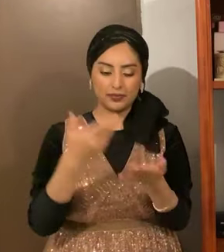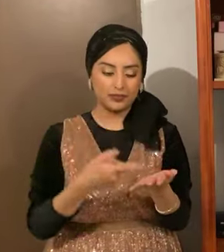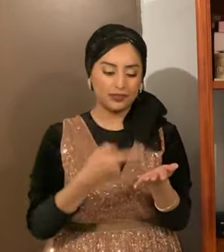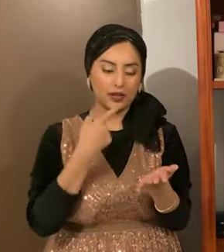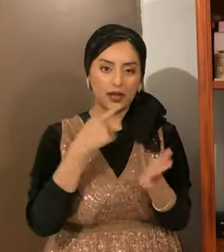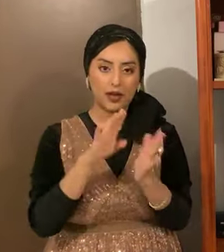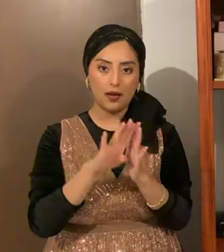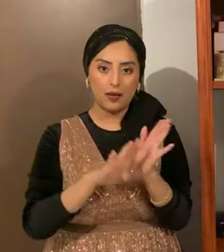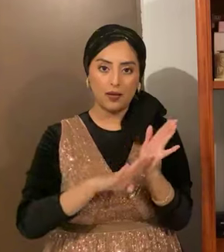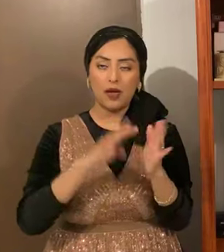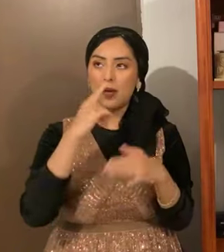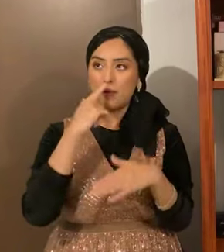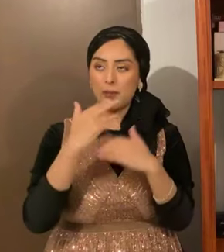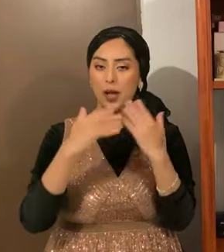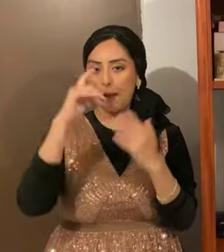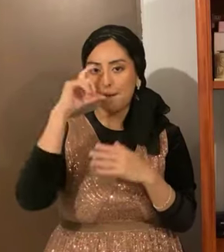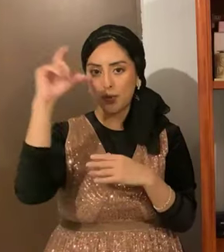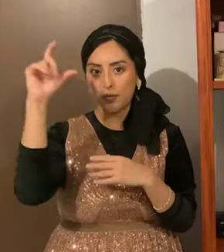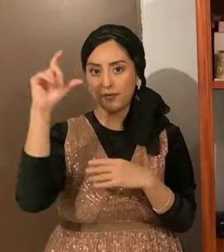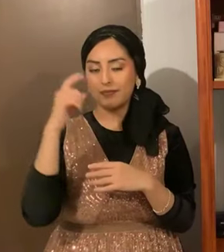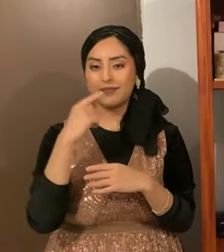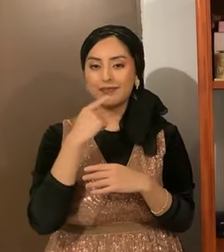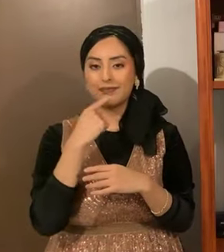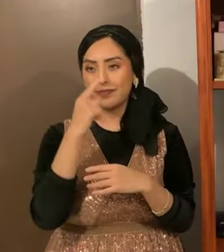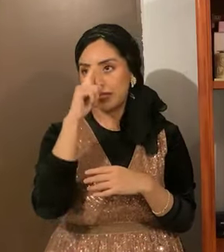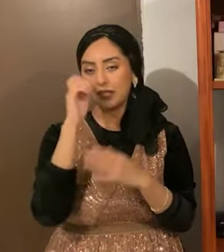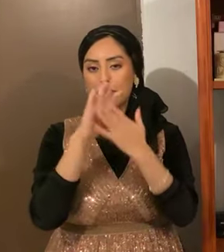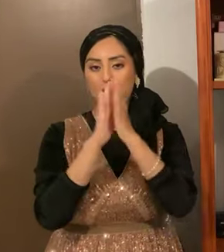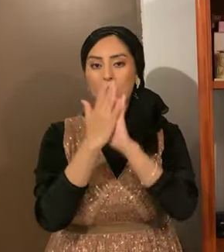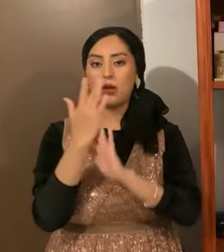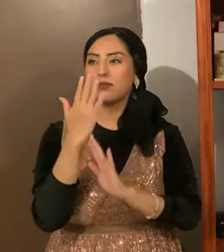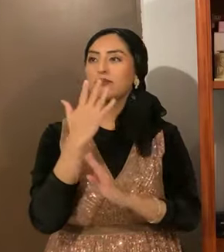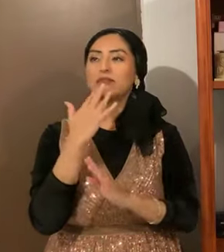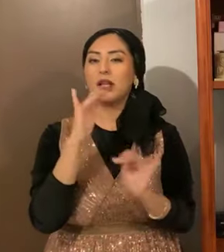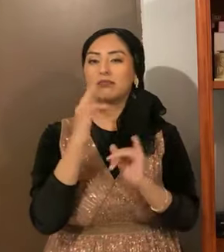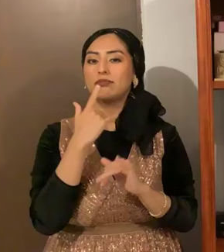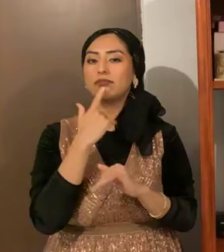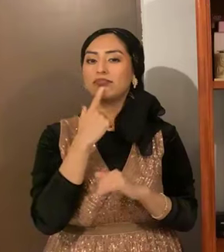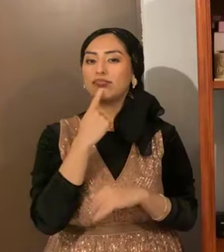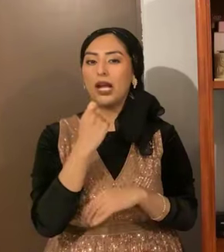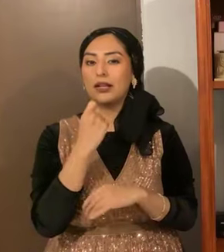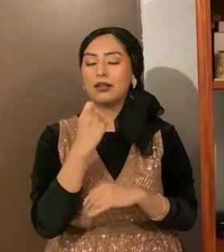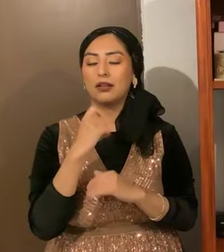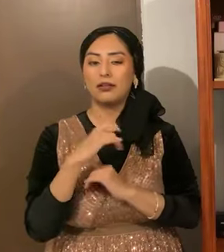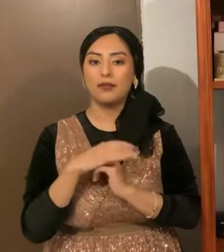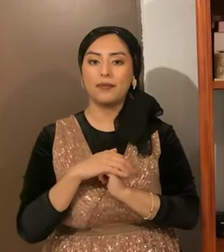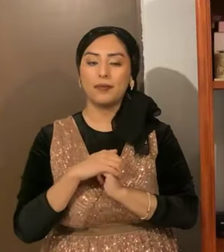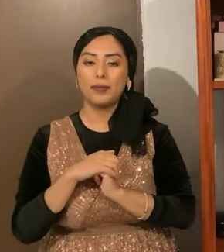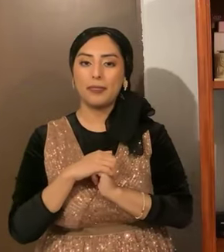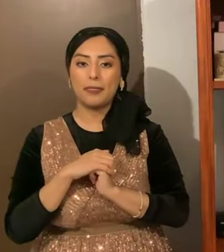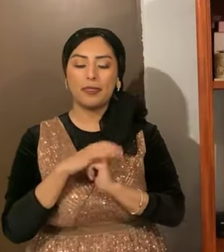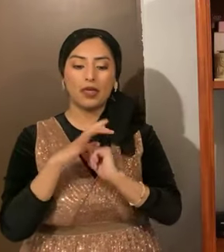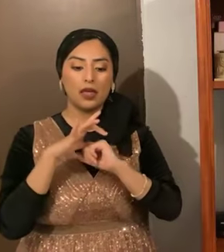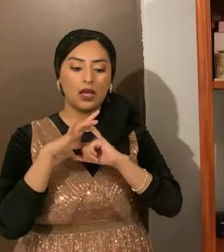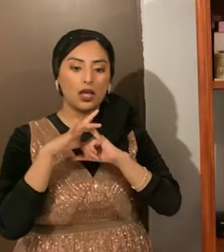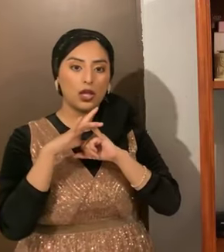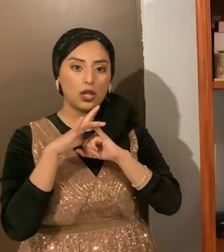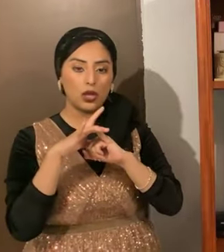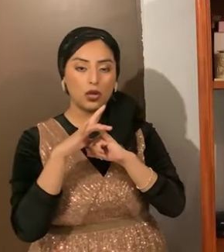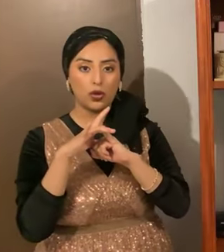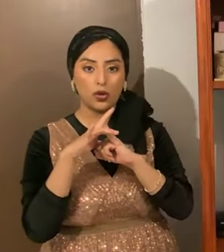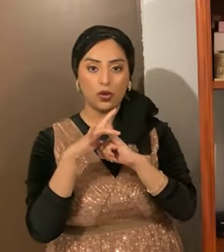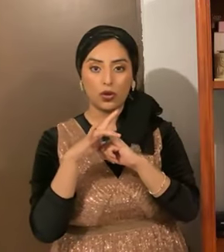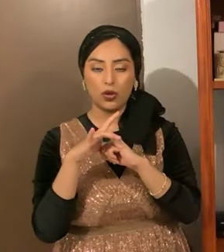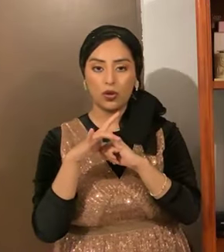la Biblia, luna de sangre, ¿sí? Entonces, la luna, la Tierra, ¿sí?